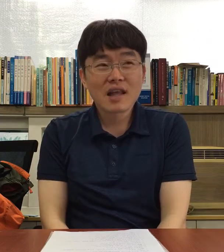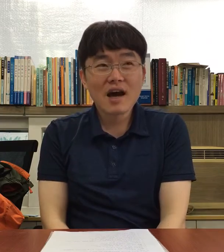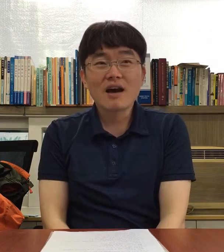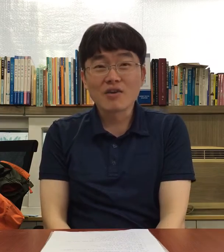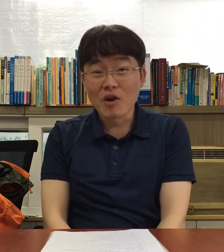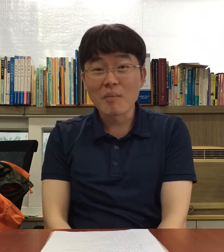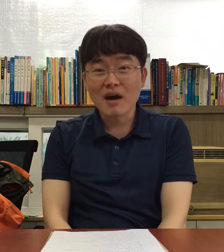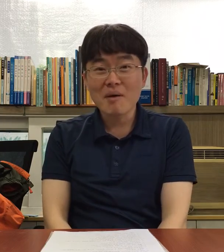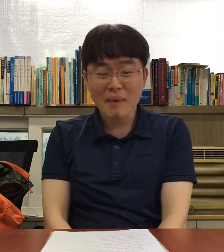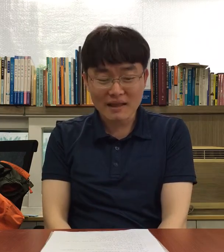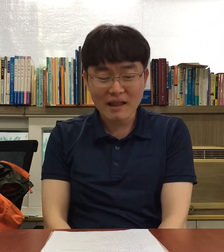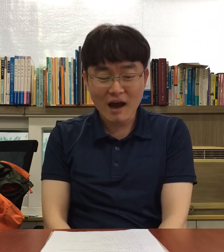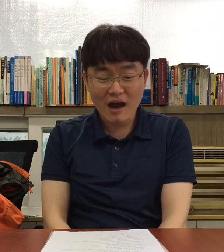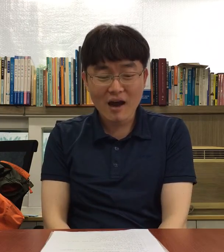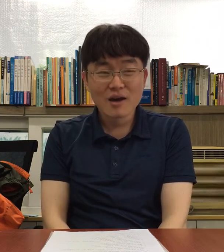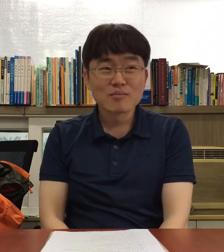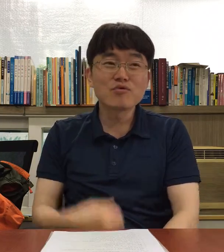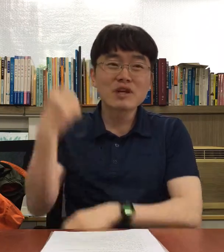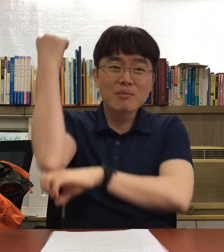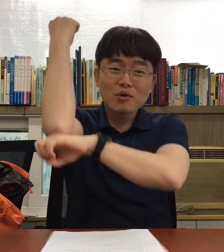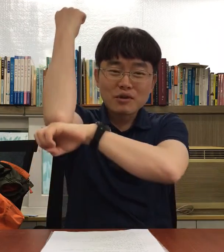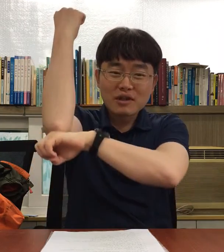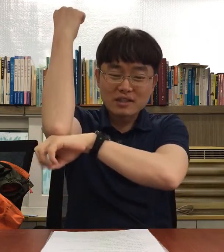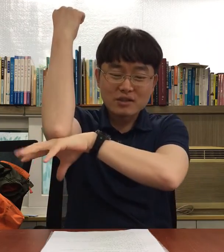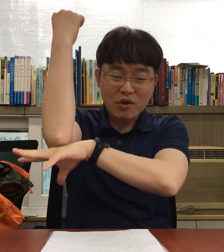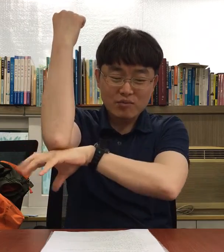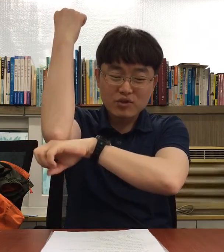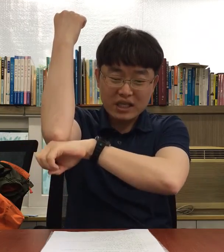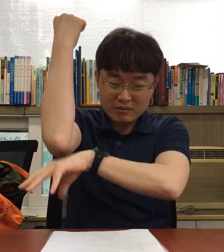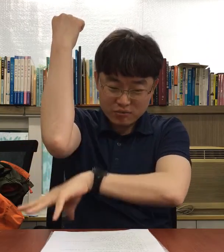튼튼해야 열매가 많다. 뿌리라는 표현을 이렇게 쓰죠. 뿌리